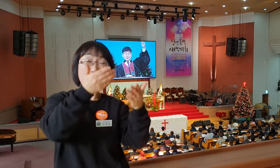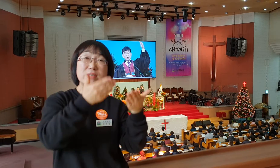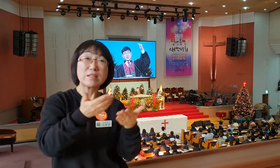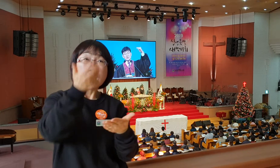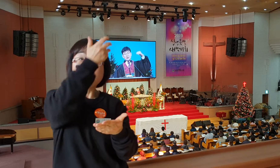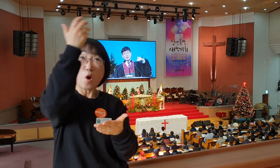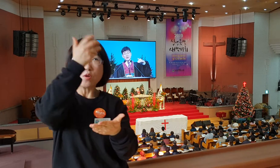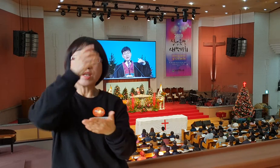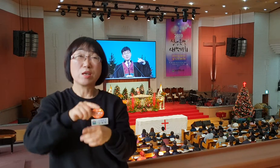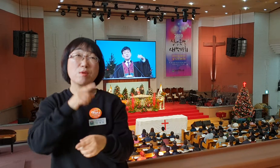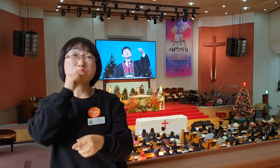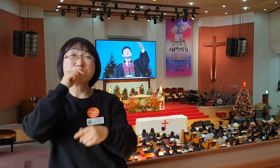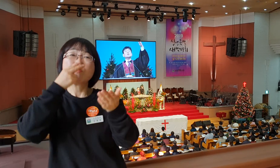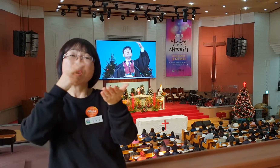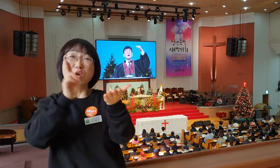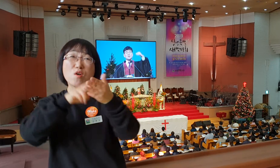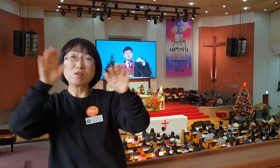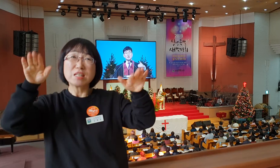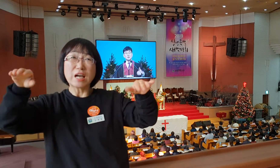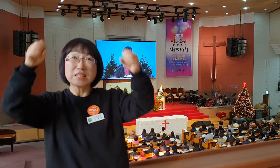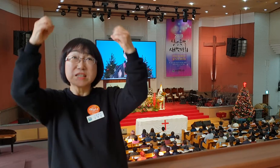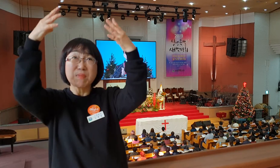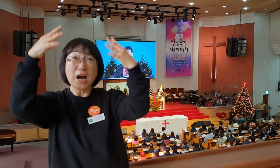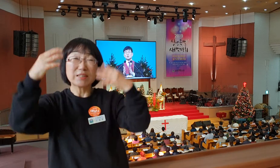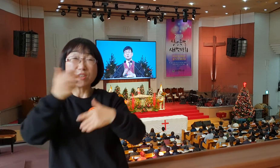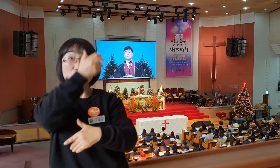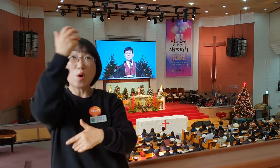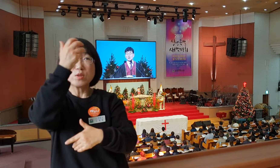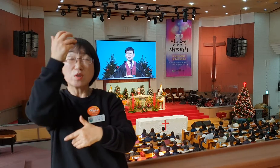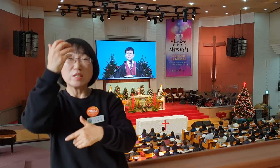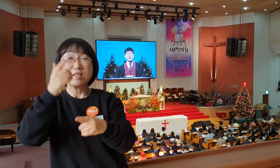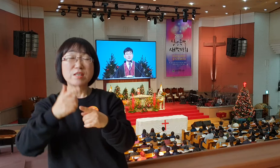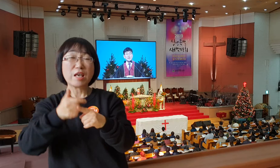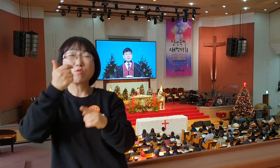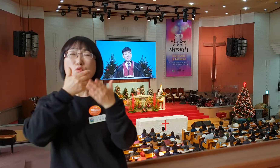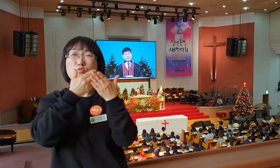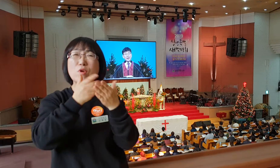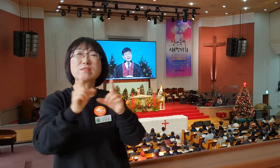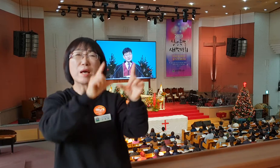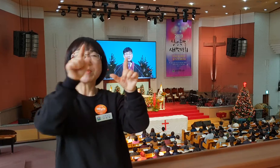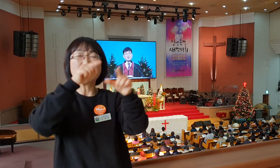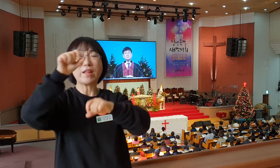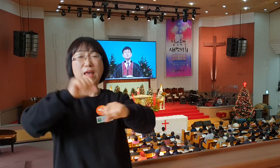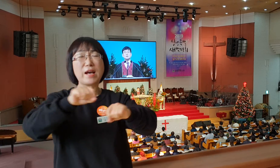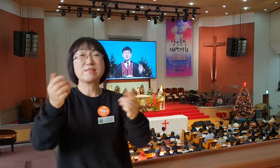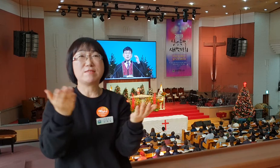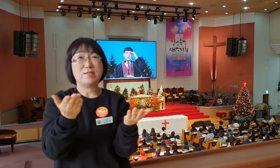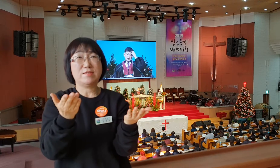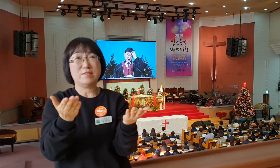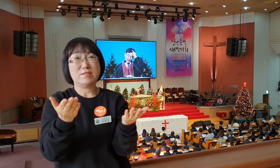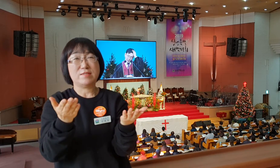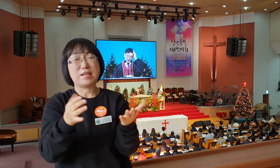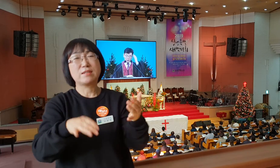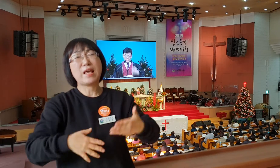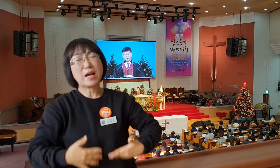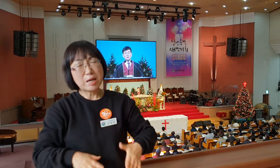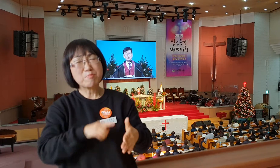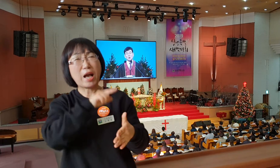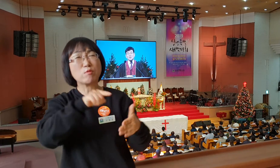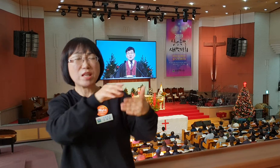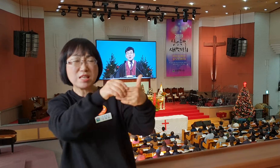성령이 비둘기가 짐합니다 그 임하신 성령이 예수 이 귀한 삶 가운데 행하신 일은 그 약함